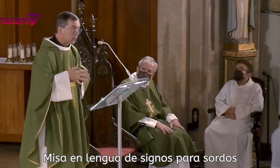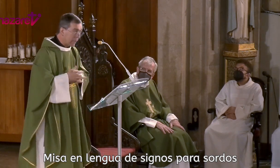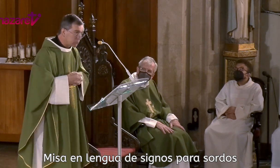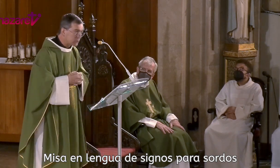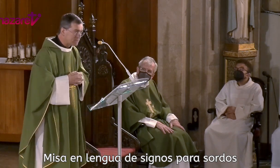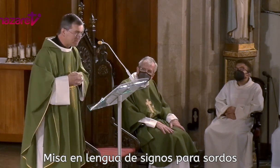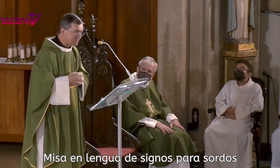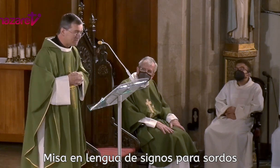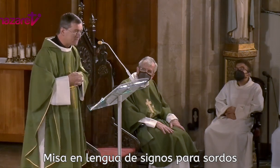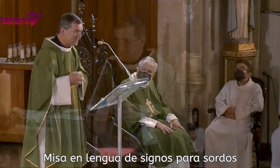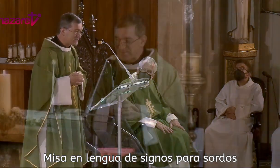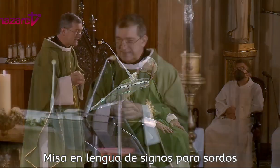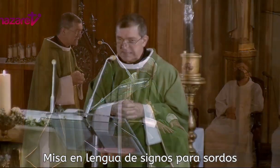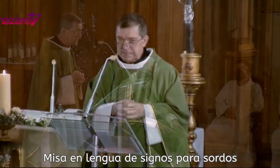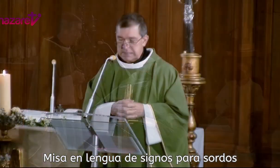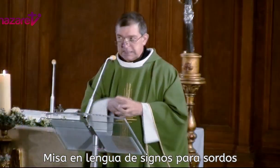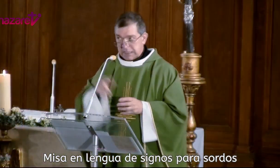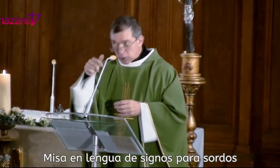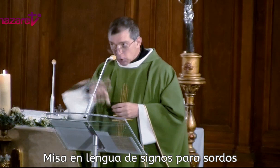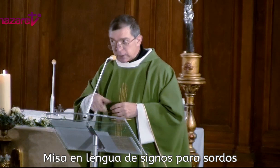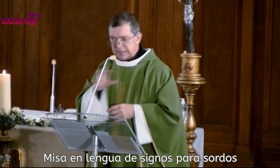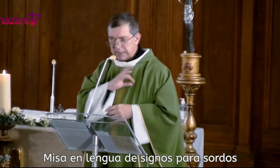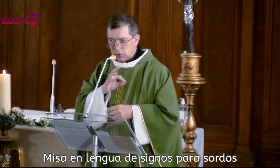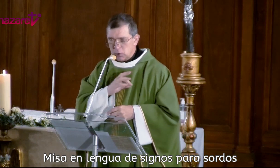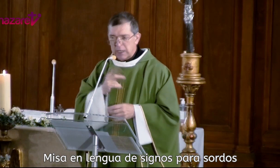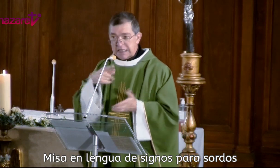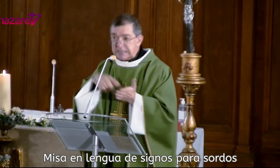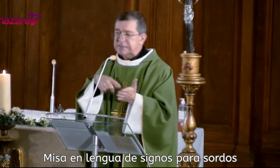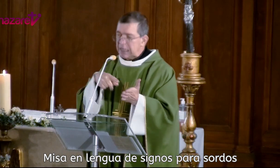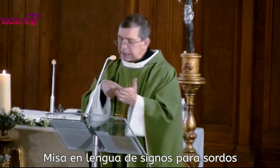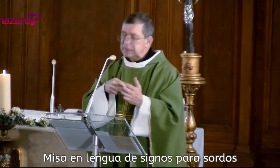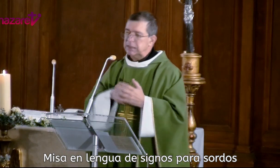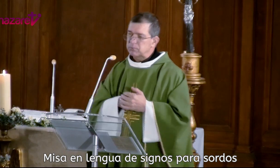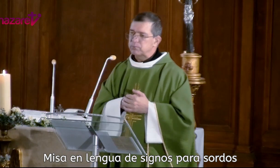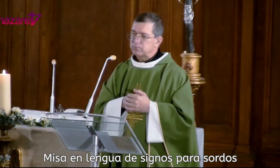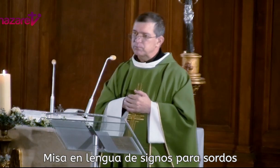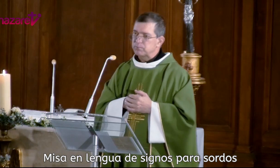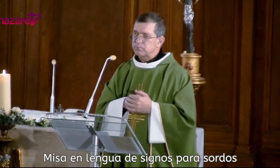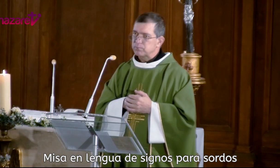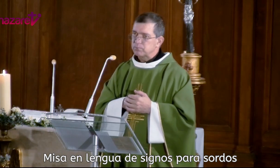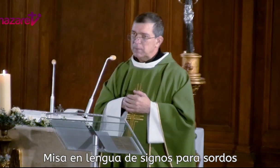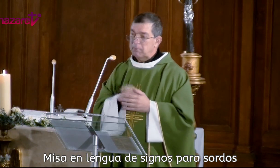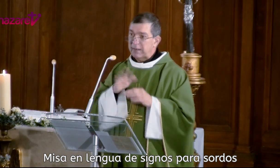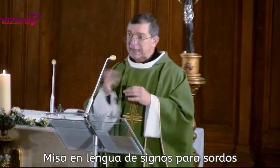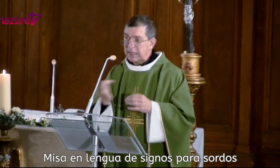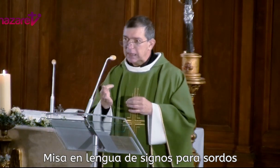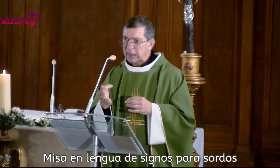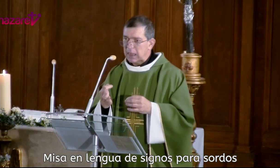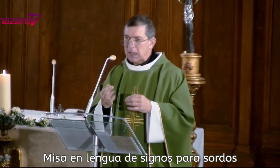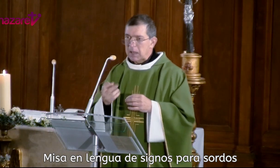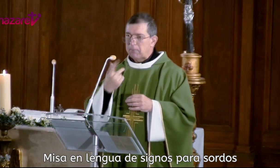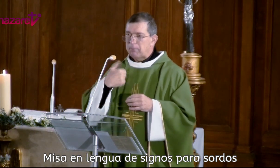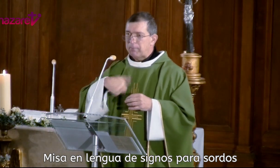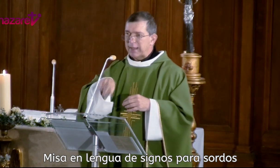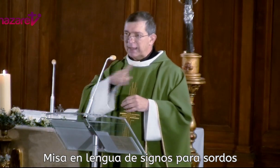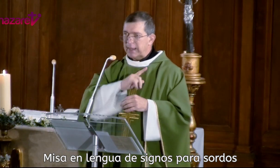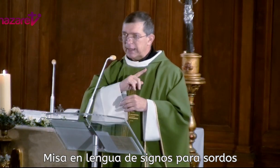dudamos. Y hoy el Señor es exigente. ¿Para qué? Para que